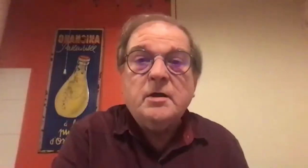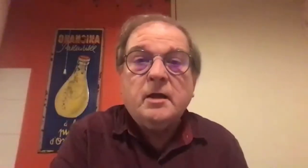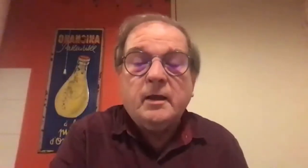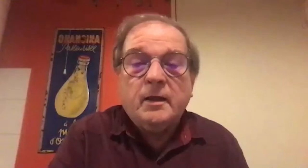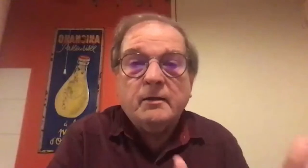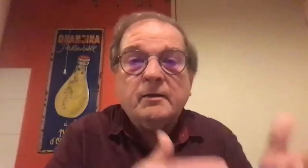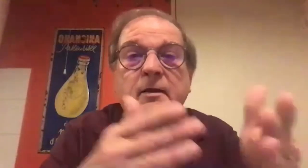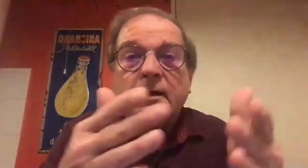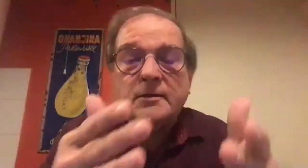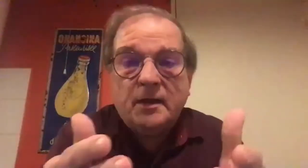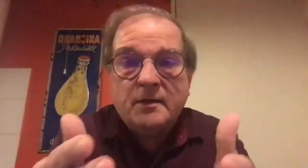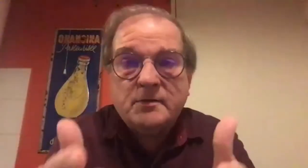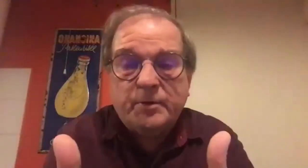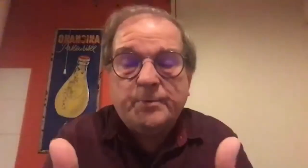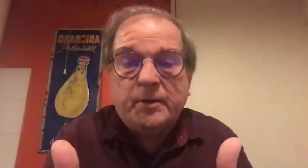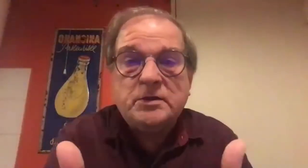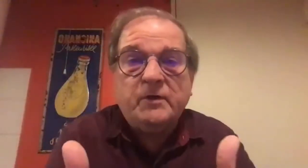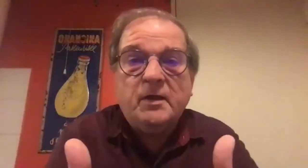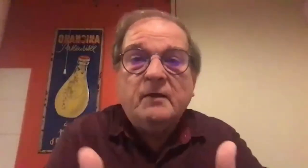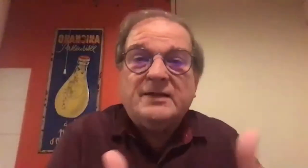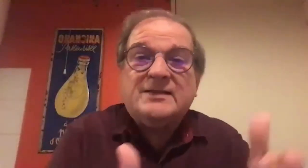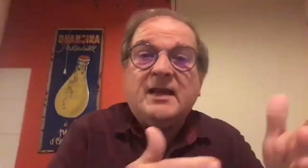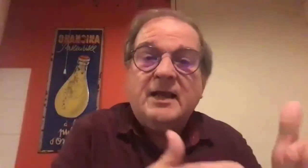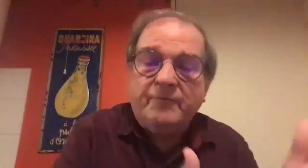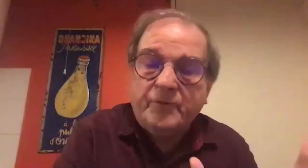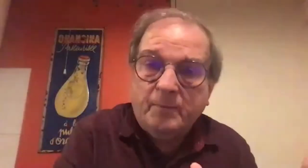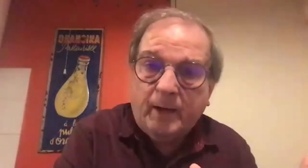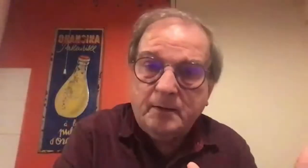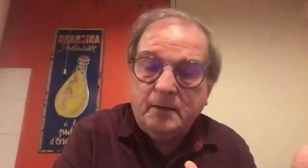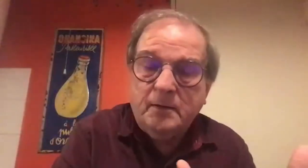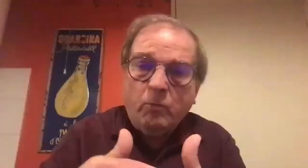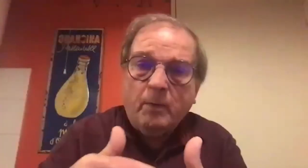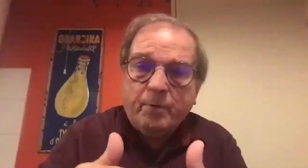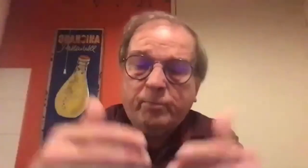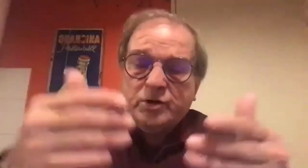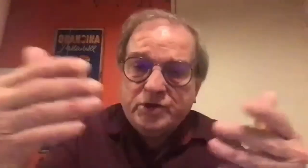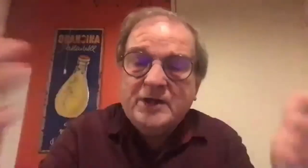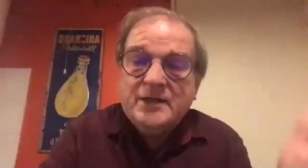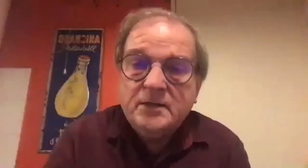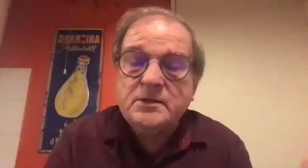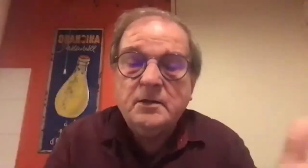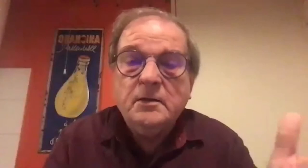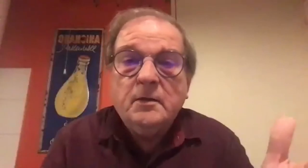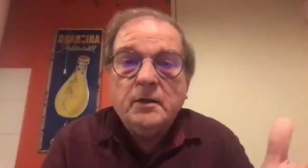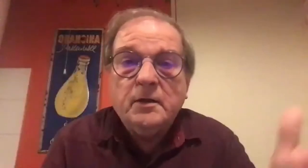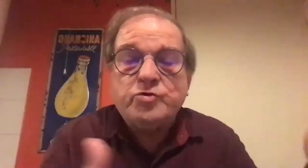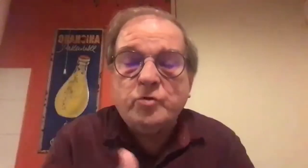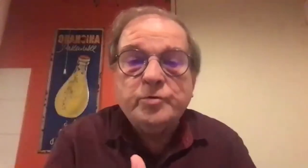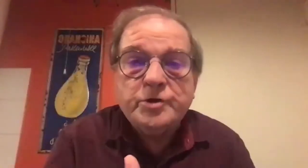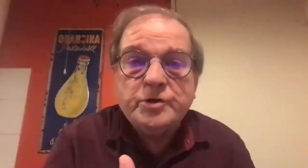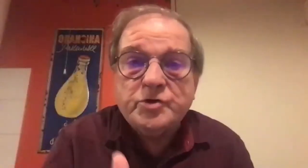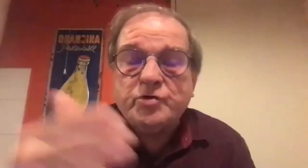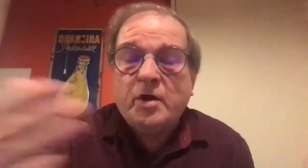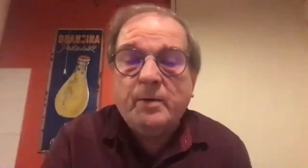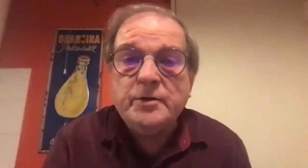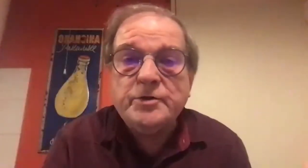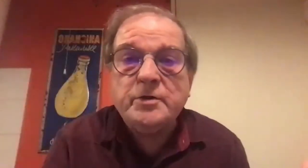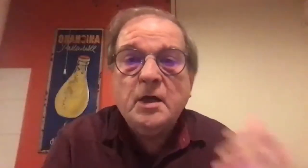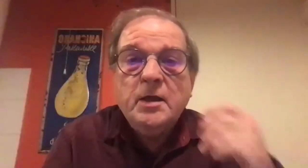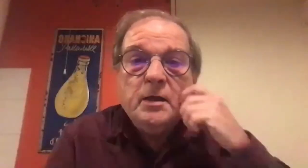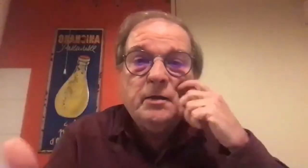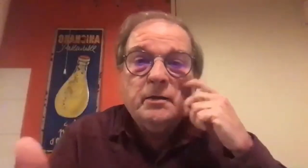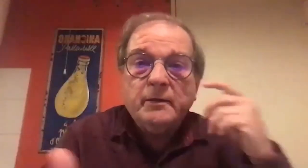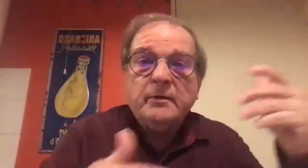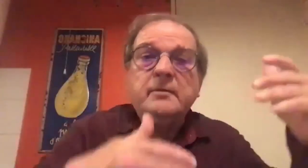Vargas, essa perspectiva vai ser reafirmada com uma proposta de aliança entre os comunistas e os